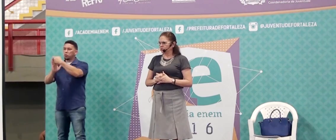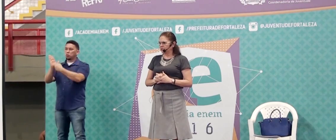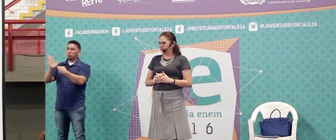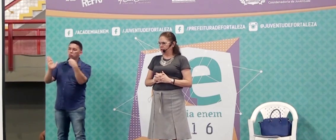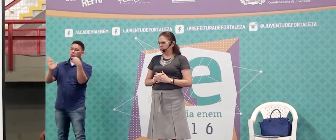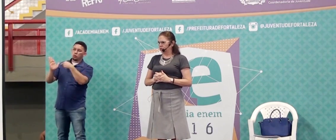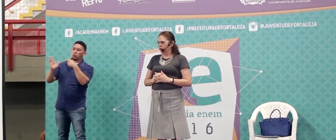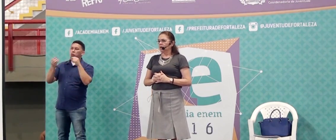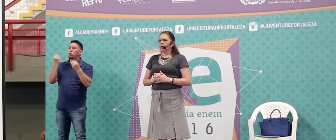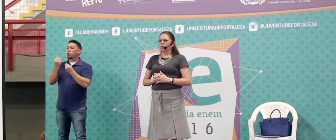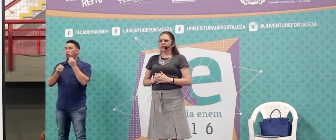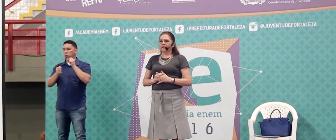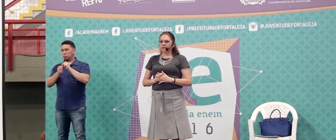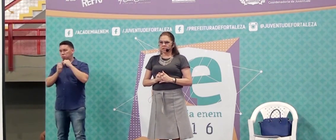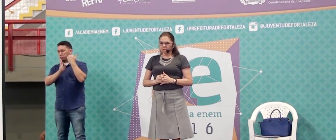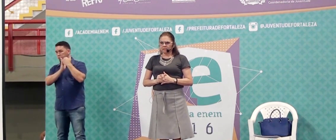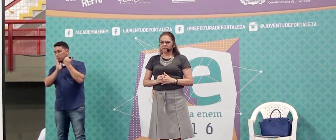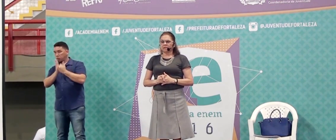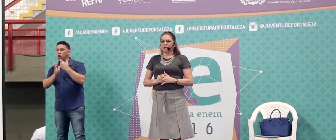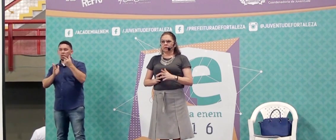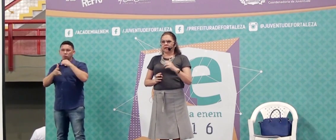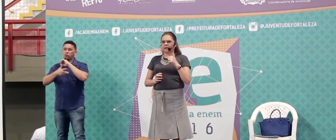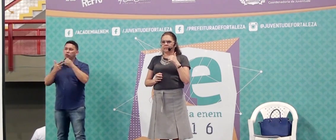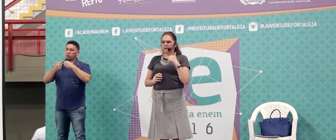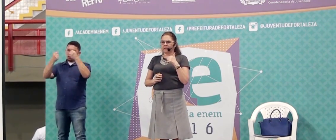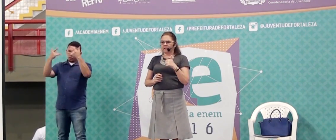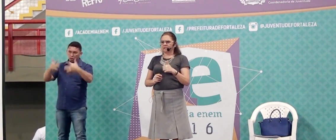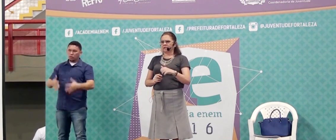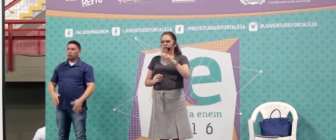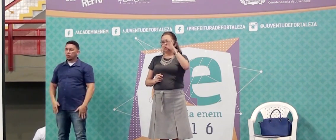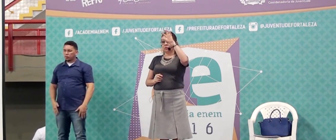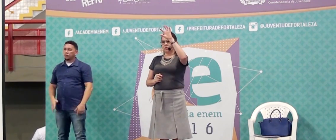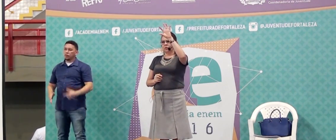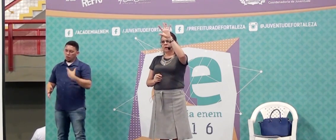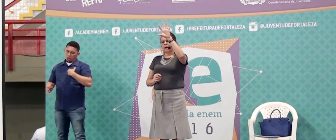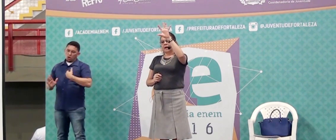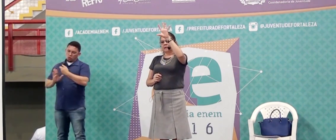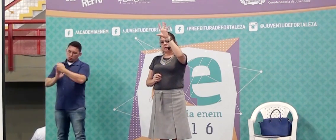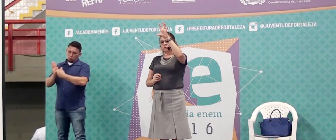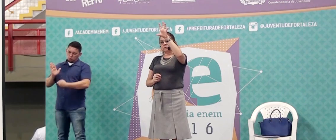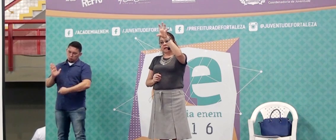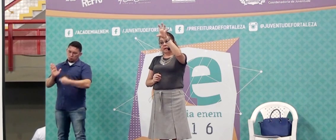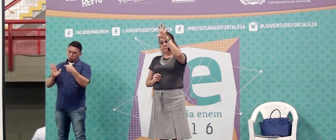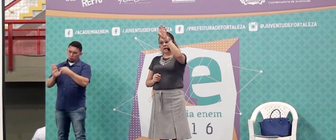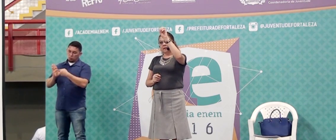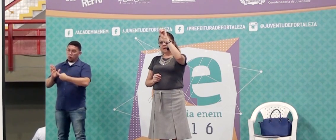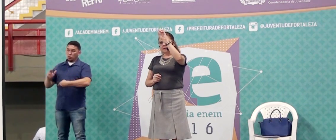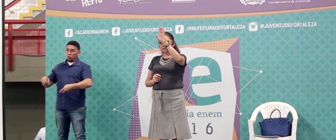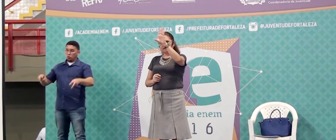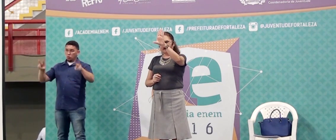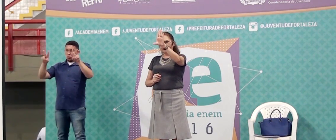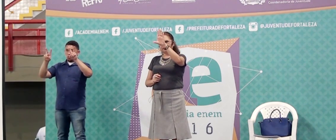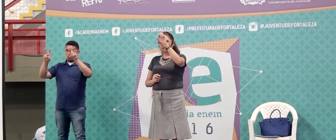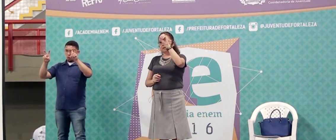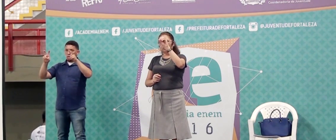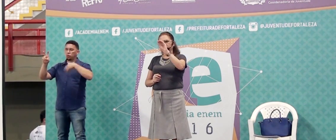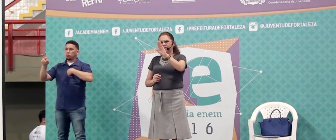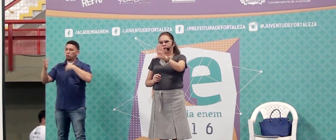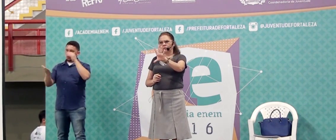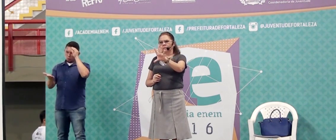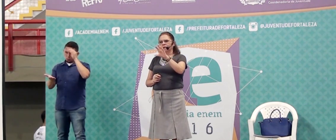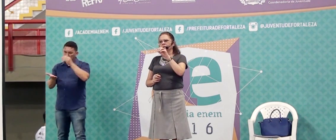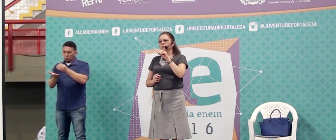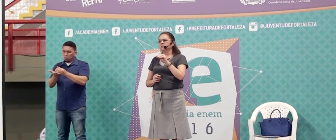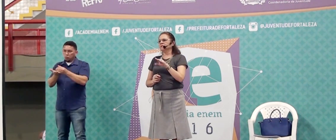vestibulares não dizem isso. O Enem diz, eu quero a minha redação com o tema, a tese,